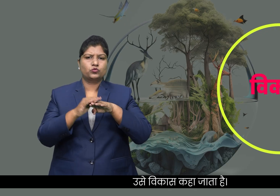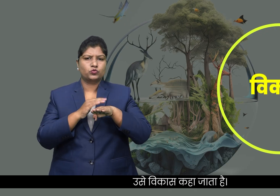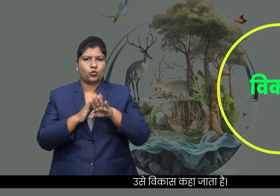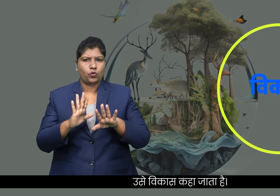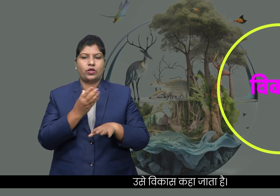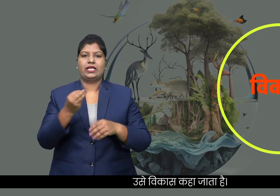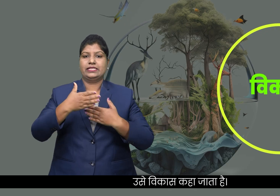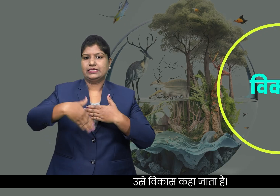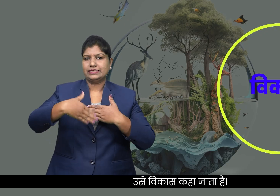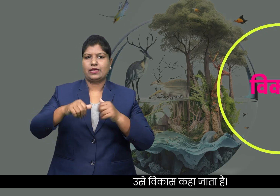है।